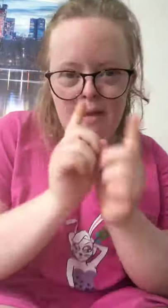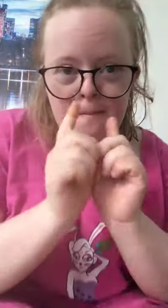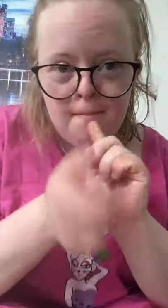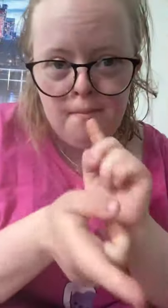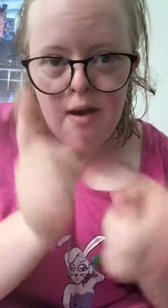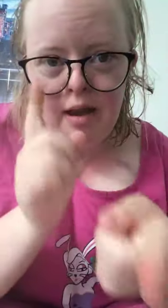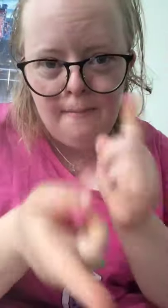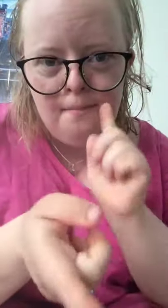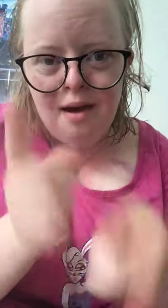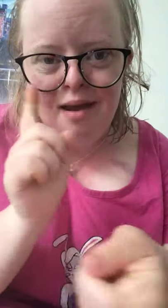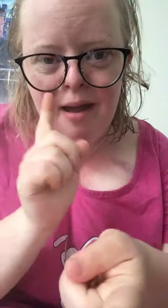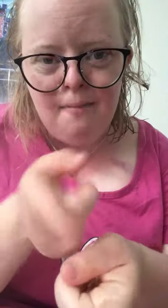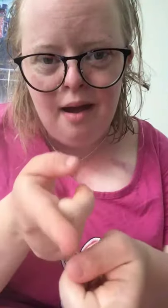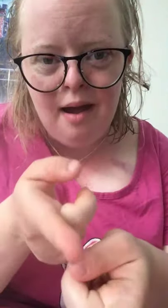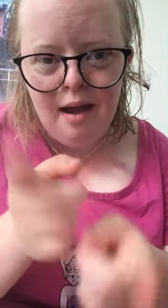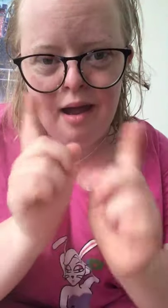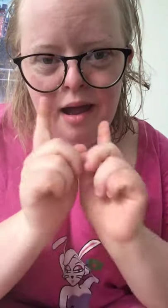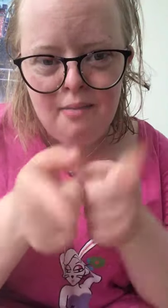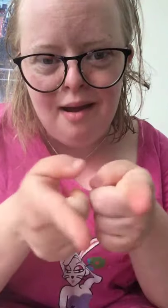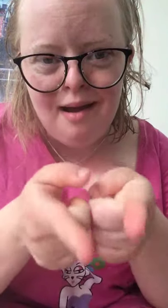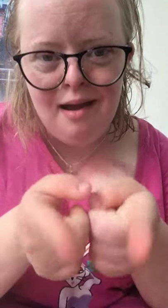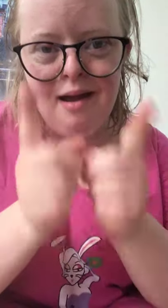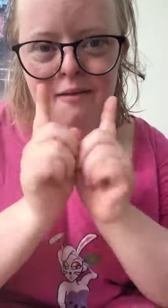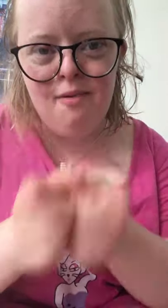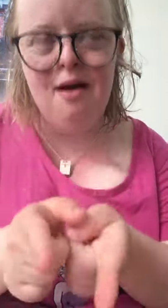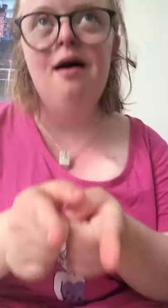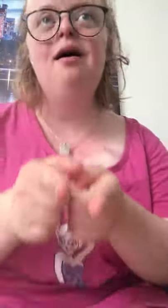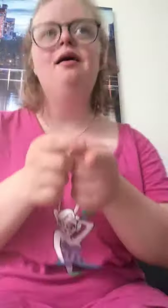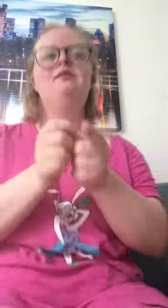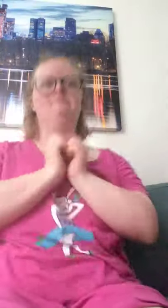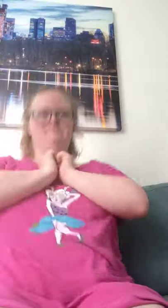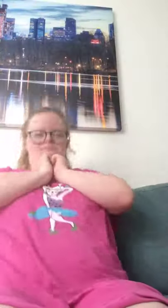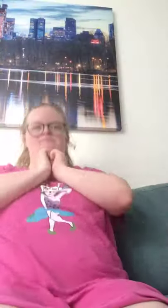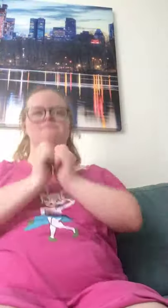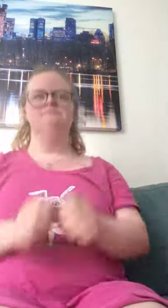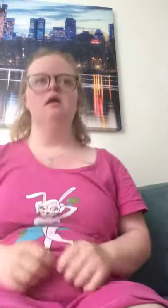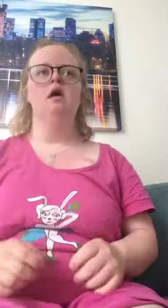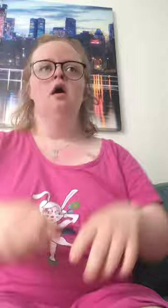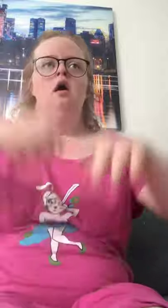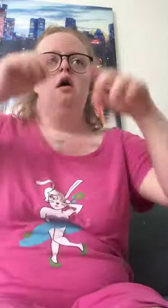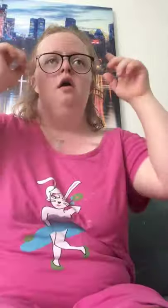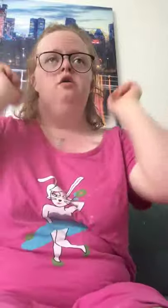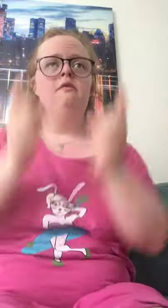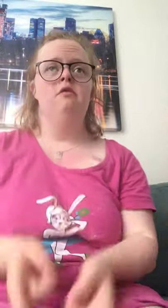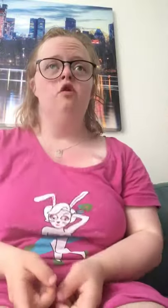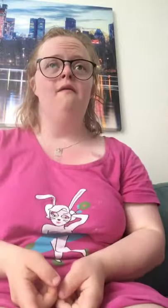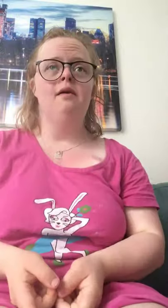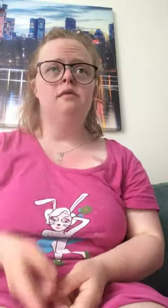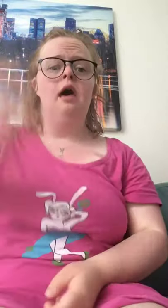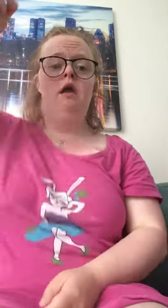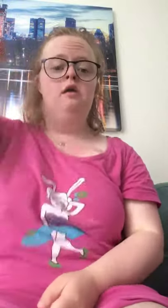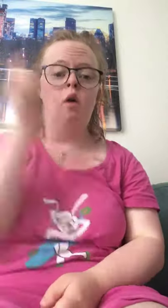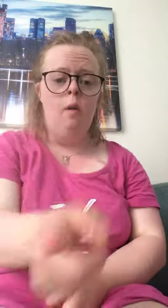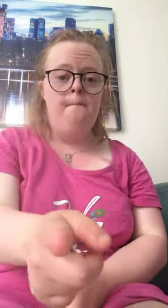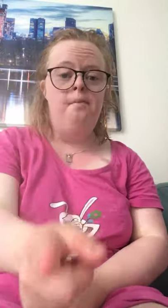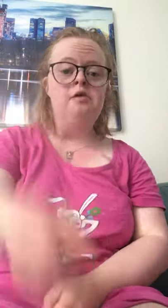Bara, bara, bara, bara, bara Jag väntar, hoppas,